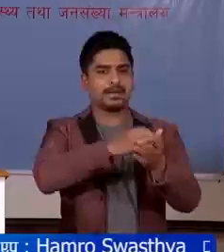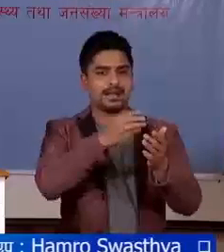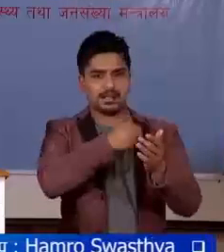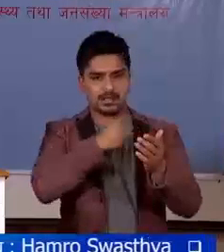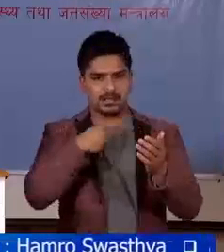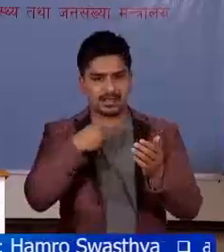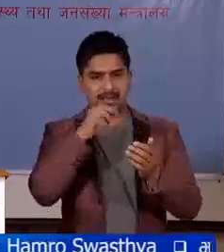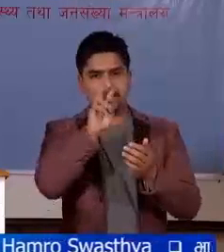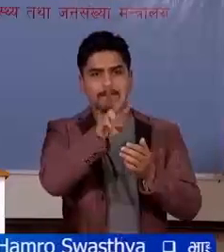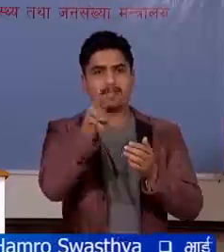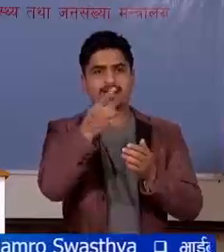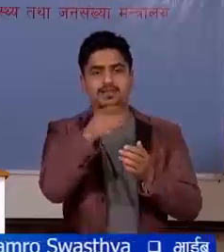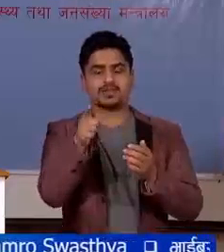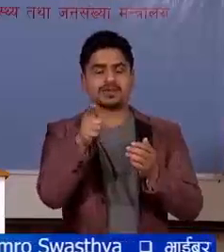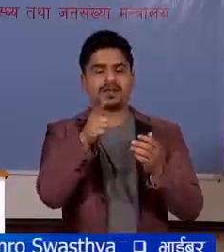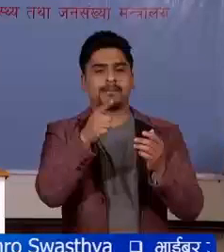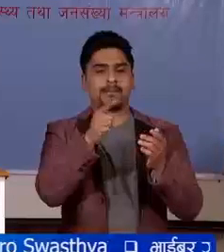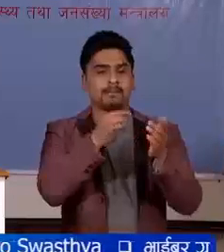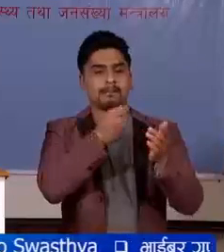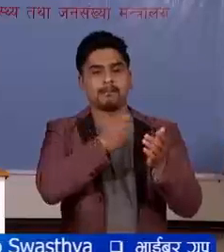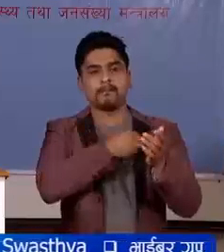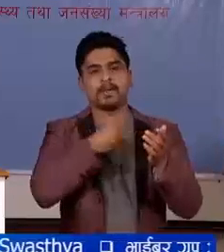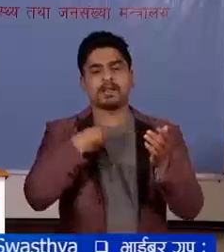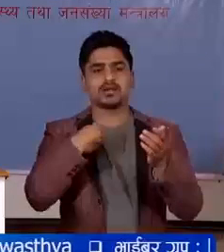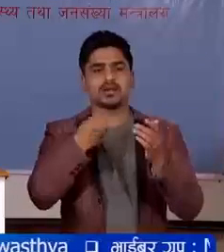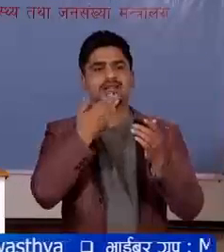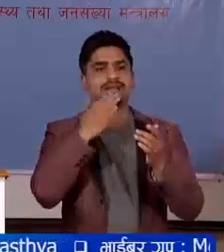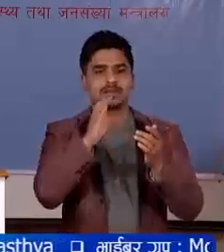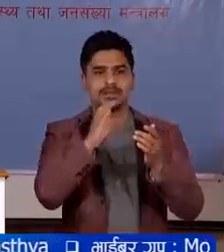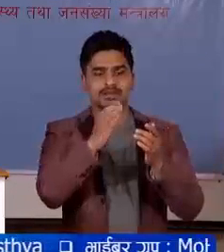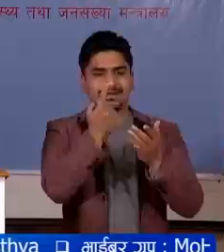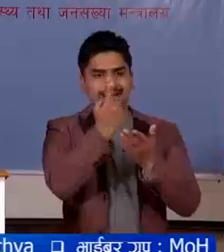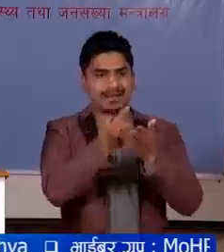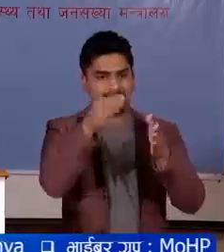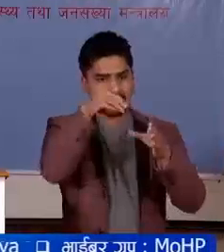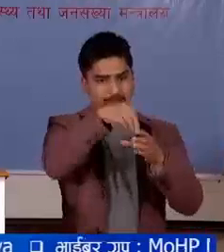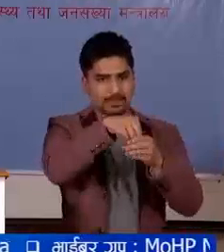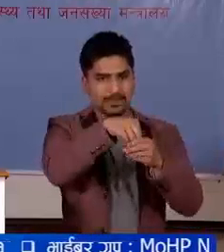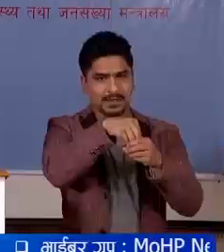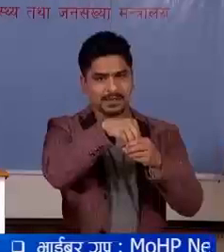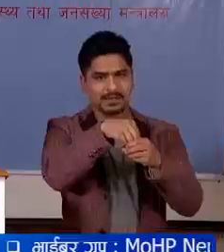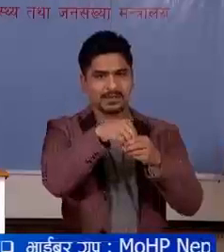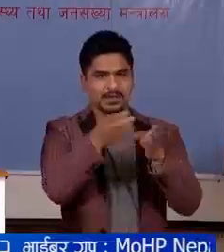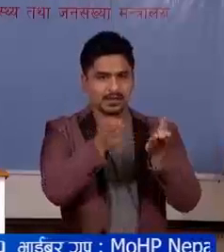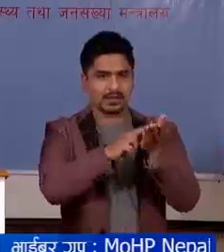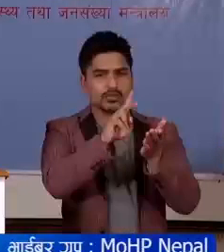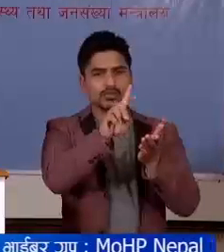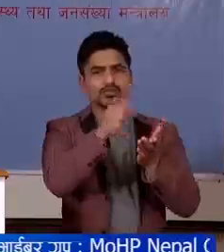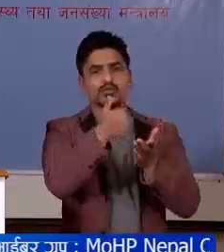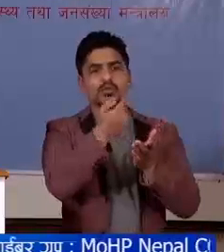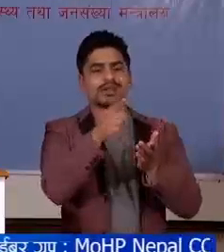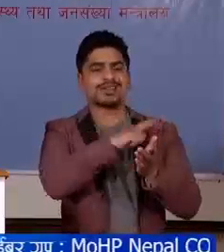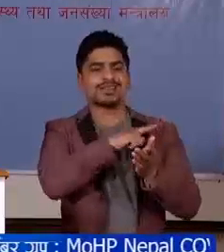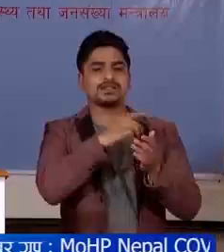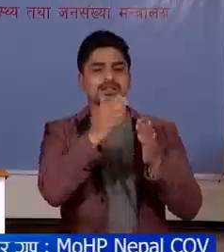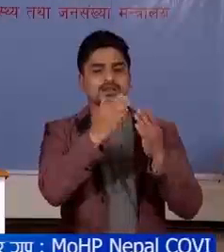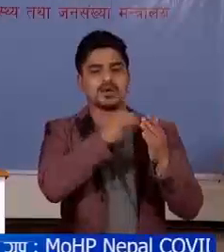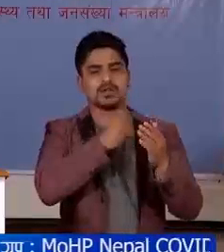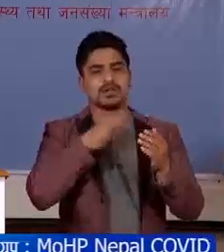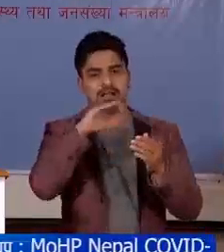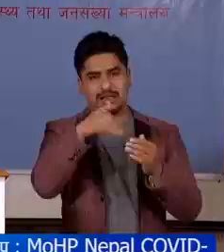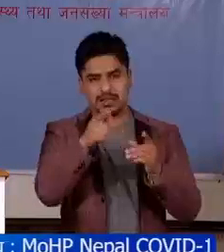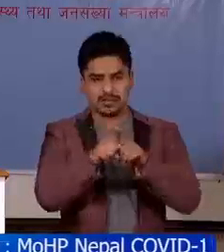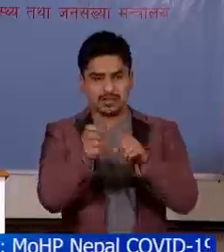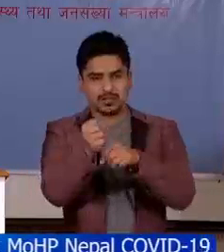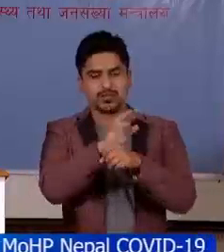22 ओटा मेडिकल कोलेज हरु रहकोमा आमिले काठ्मडु उपत्यका का थप 16 ओटा नीजी अस्पताल लाई पनी कोविट किलनिक